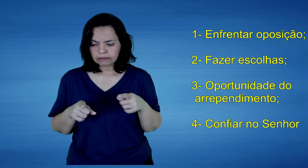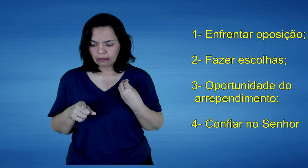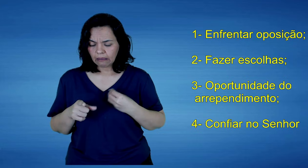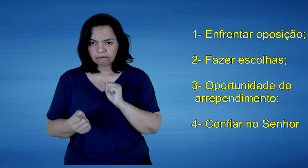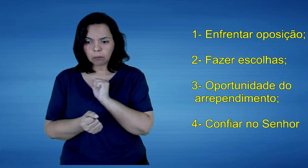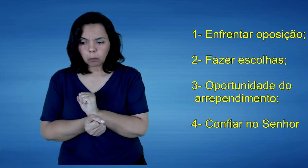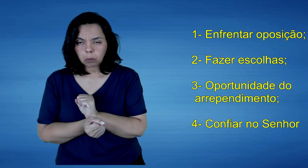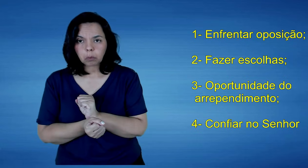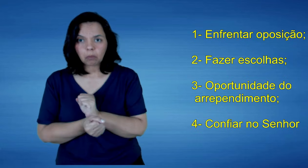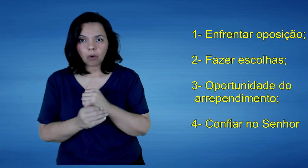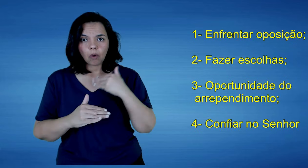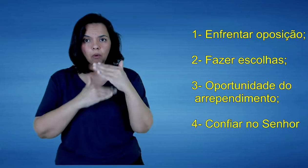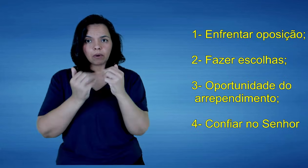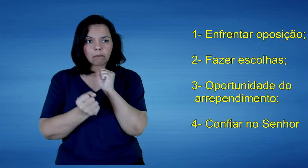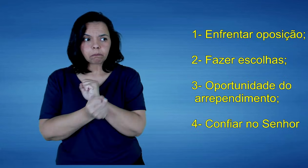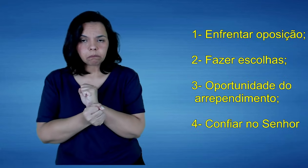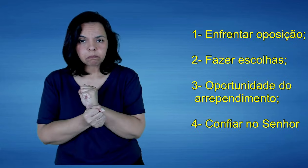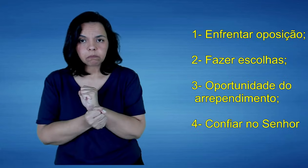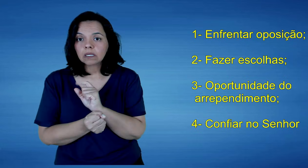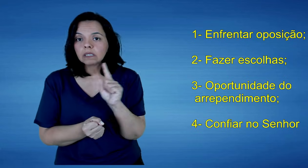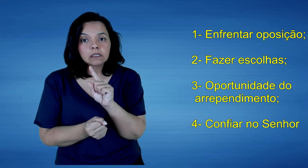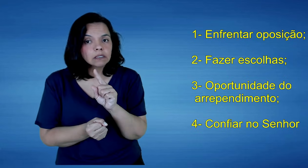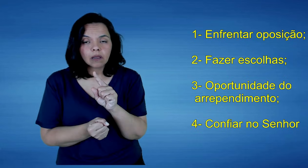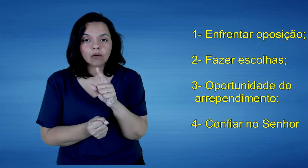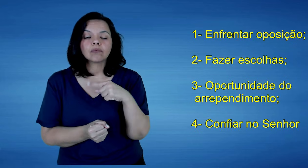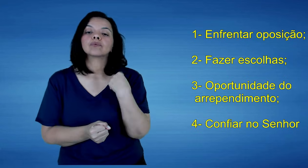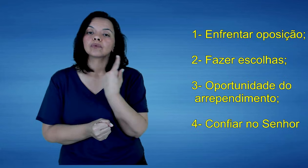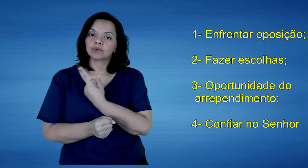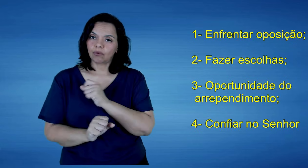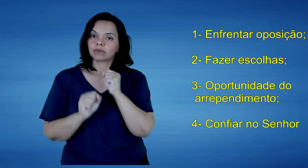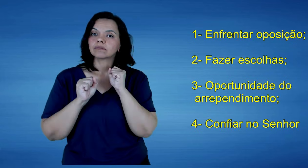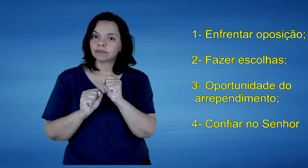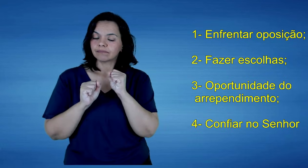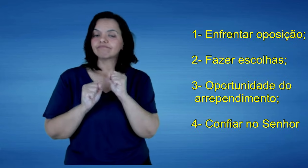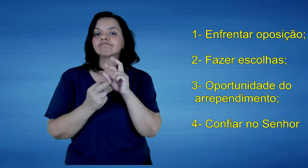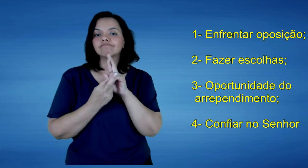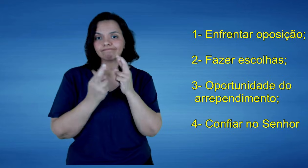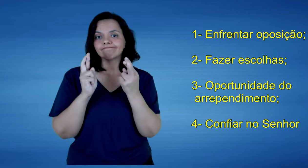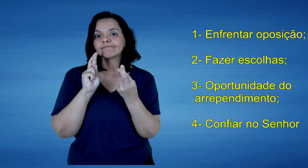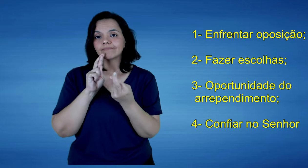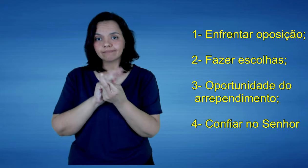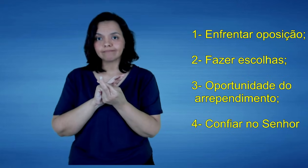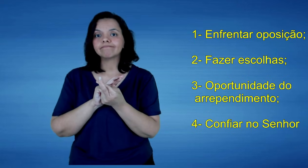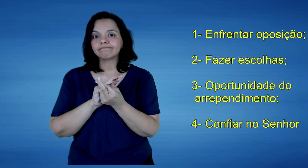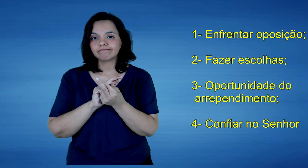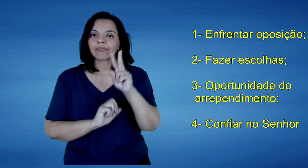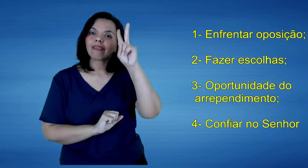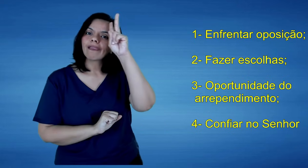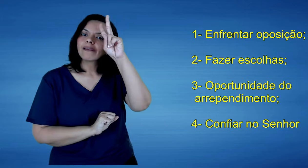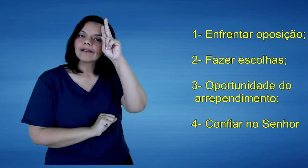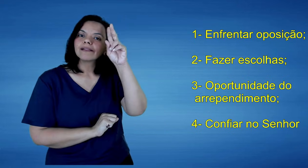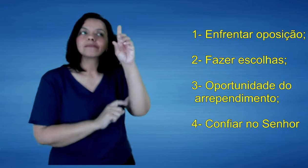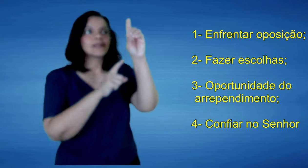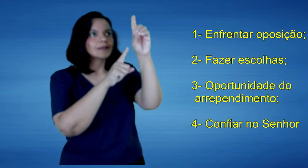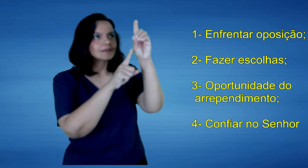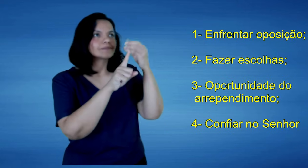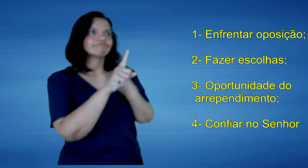mesmo, errado. É triste saber isso. Mas nós também podemos nos arrepender das escolhas erradas que